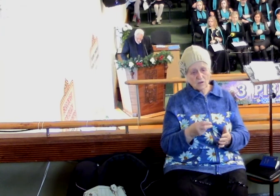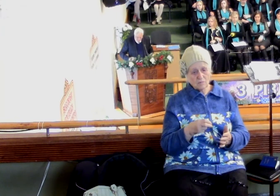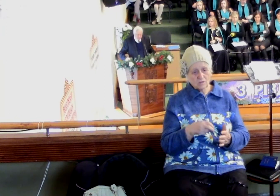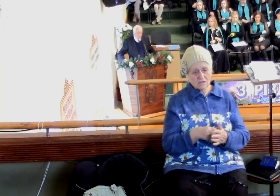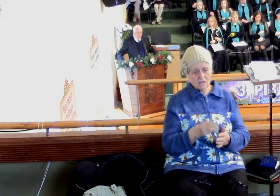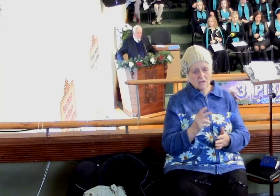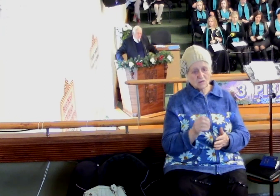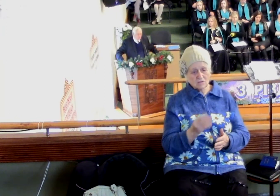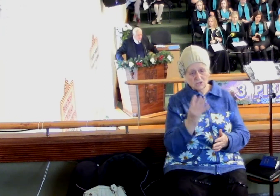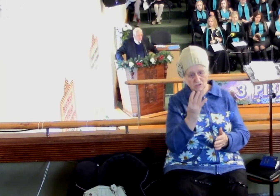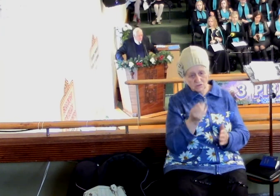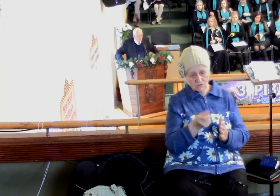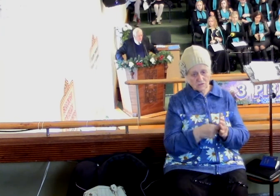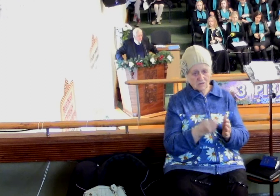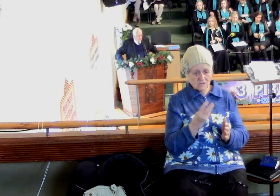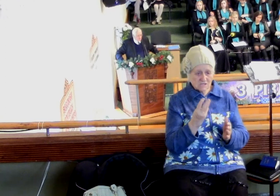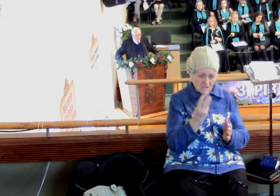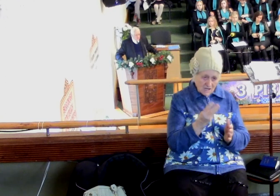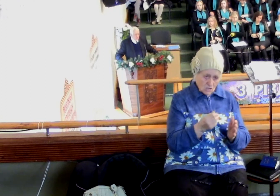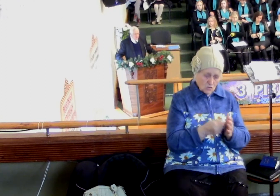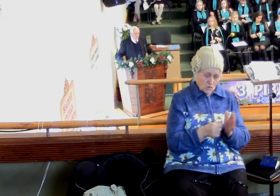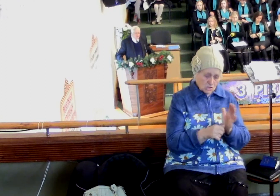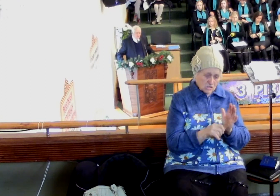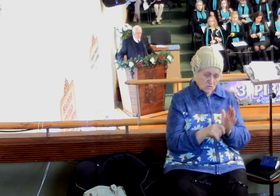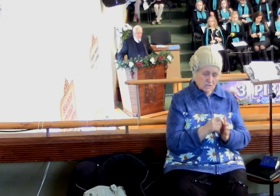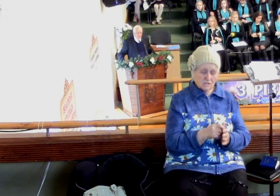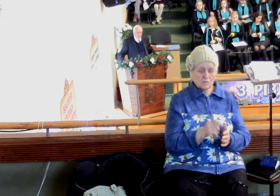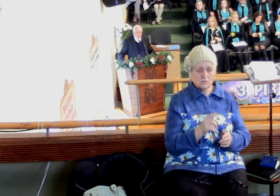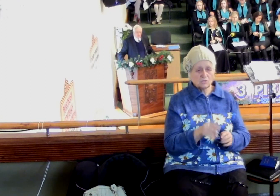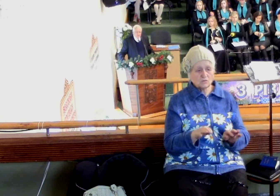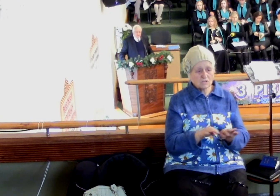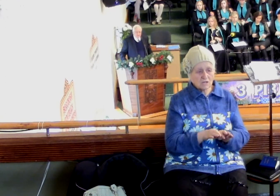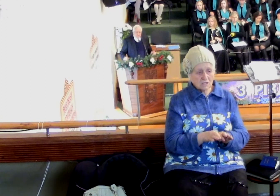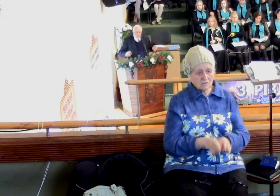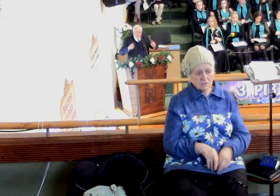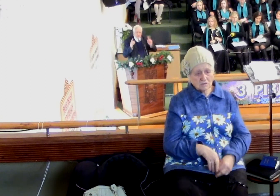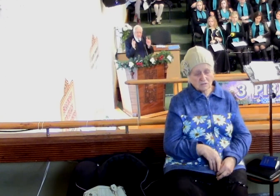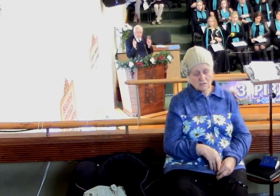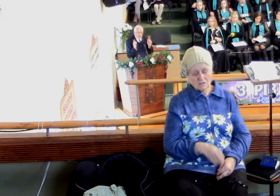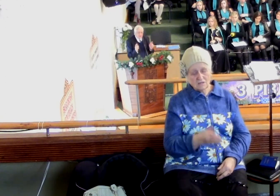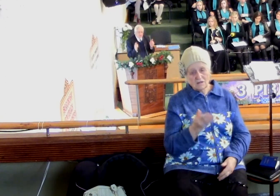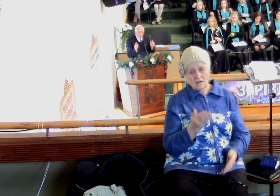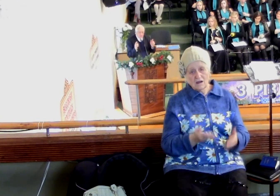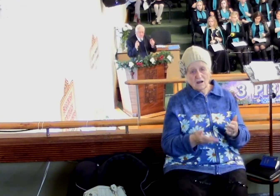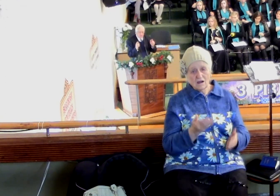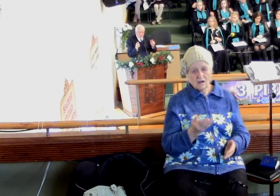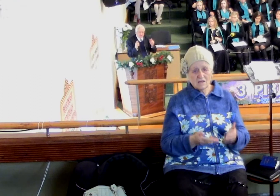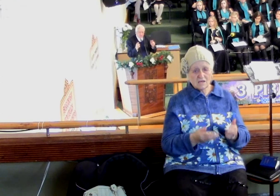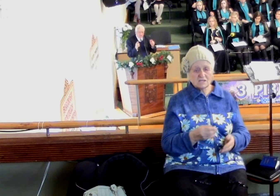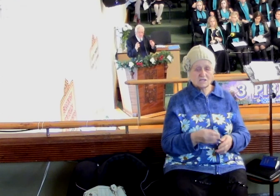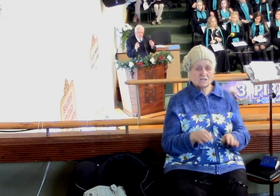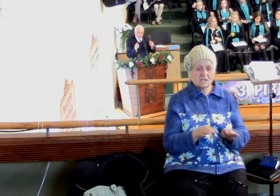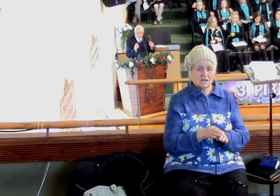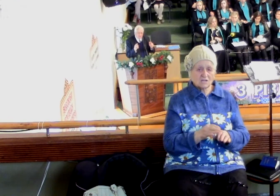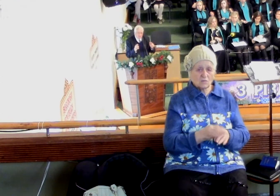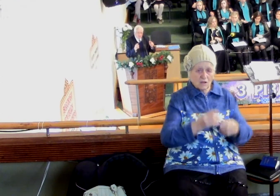глава, 3 по 6 стих. Смотрите, почему закрыт свет? Если же и закрыто благовествование